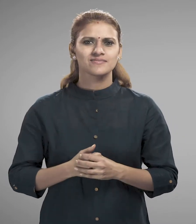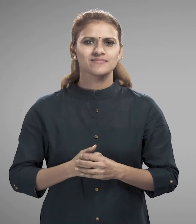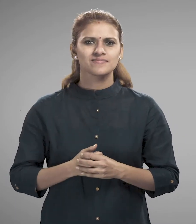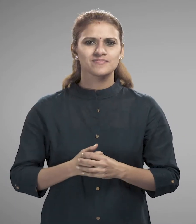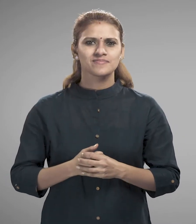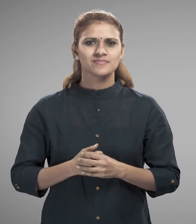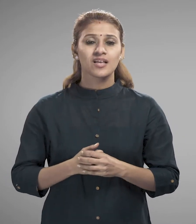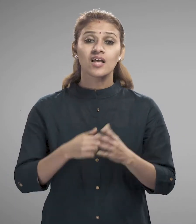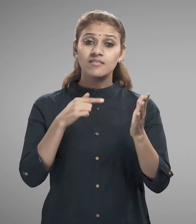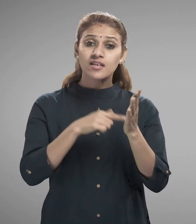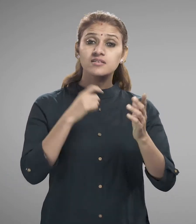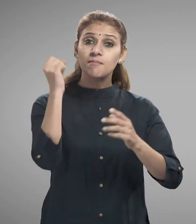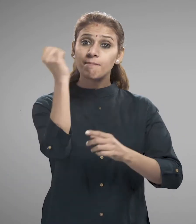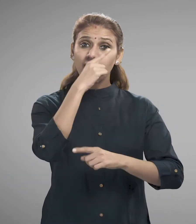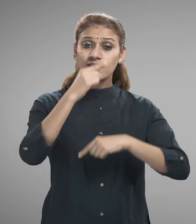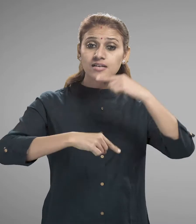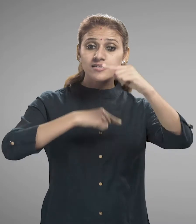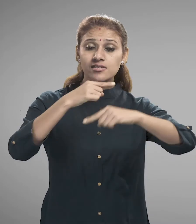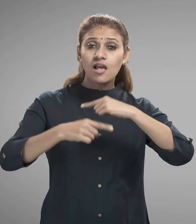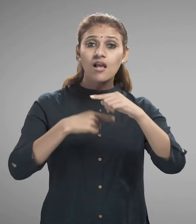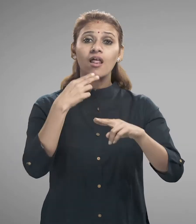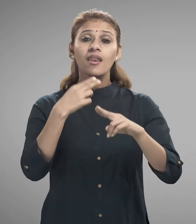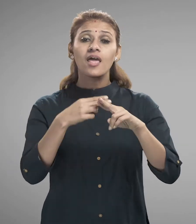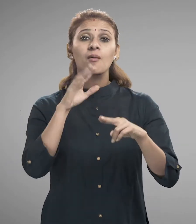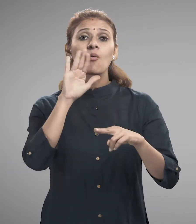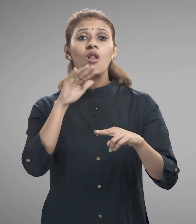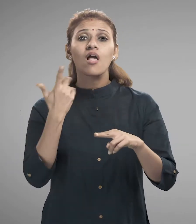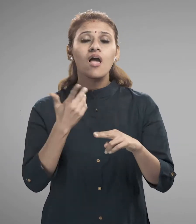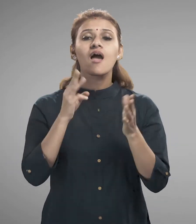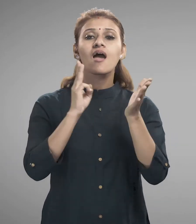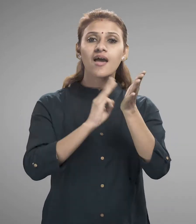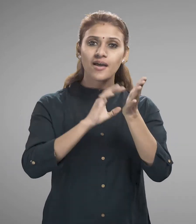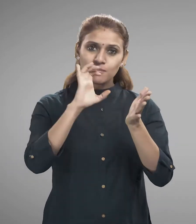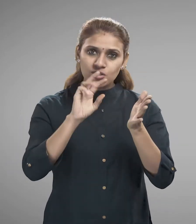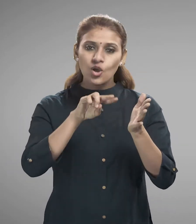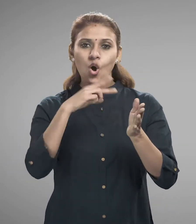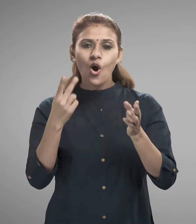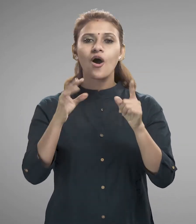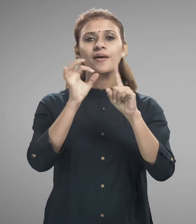इस मासिक चक्र को मासिक धर्म चक्र या माहवारी कहते हैं।